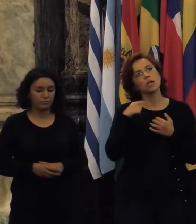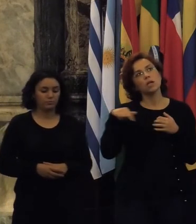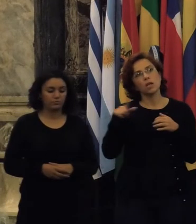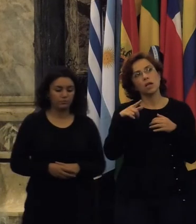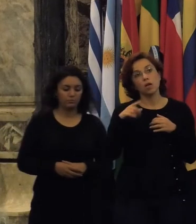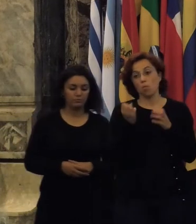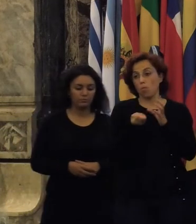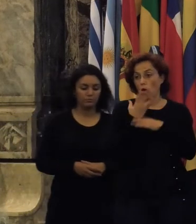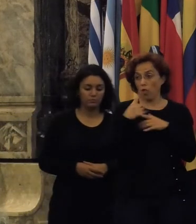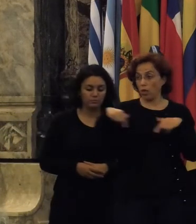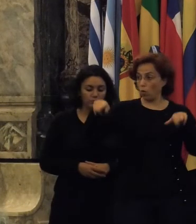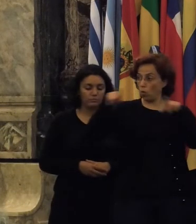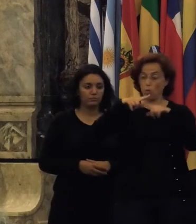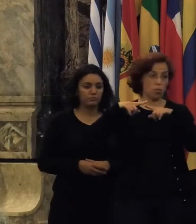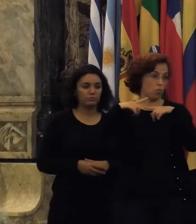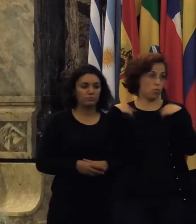estuviéramos a la moda,